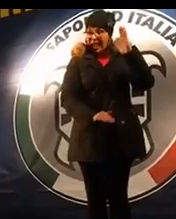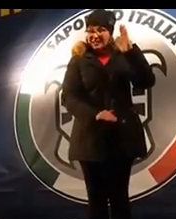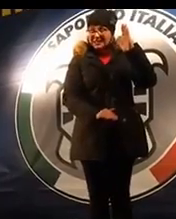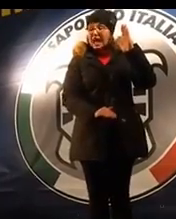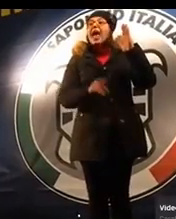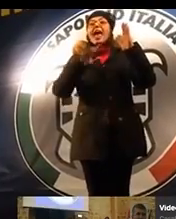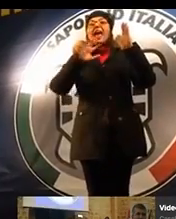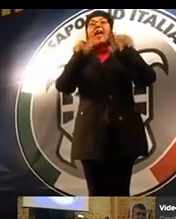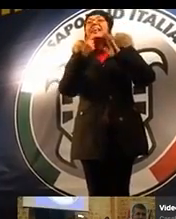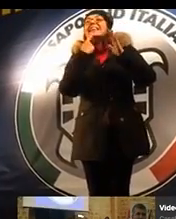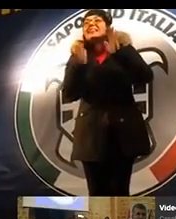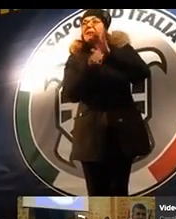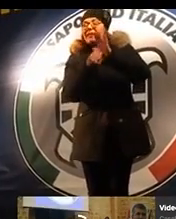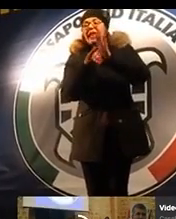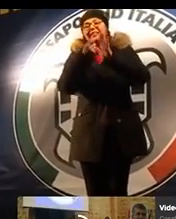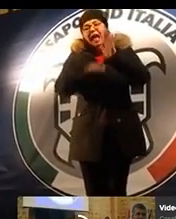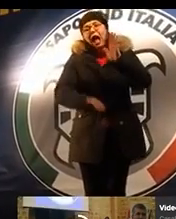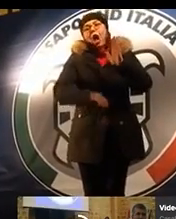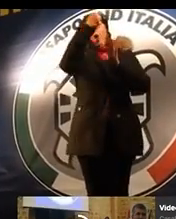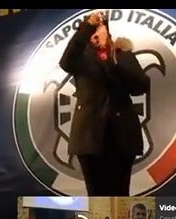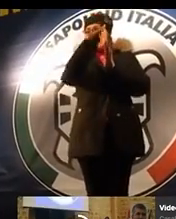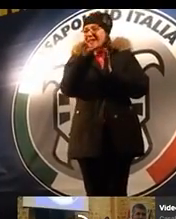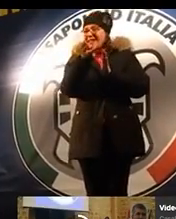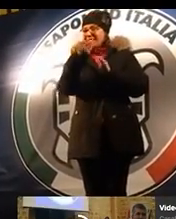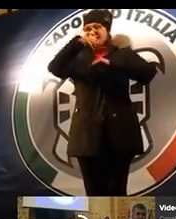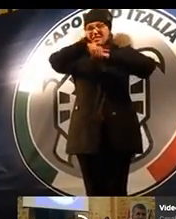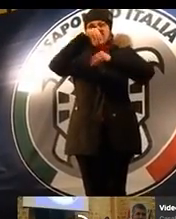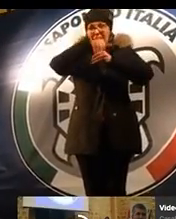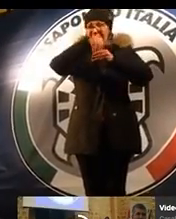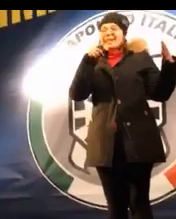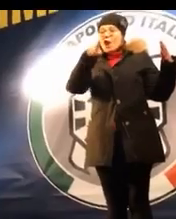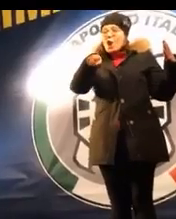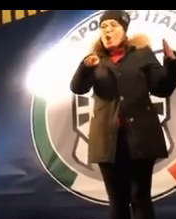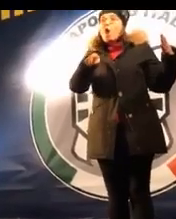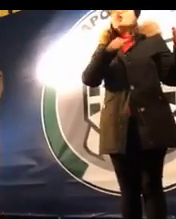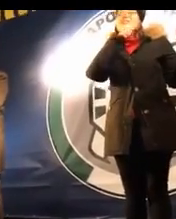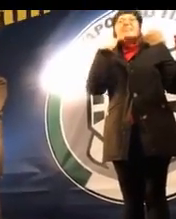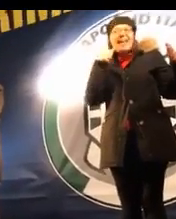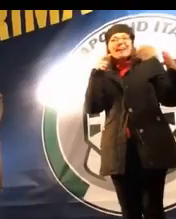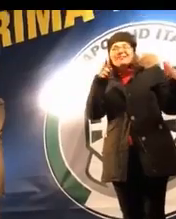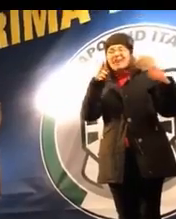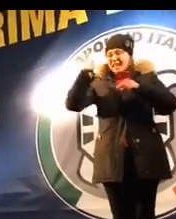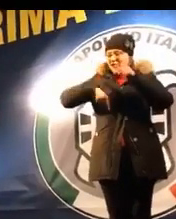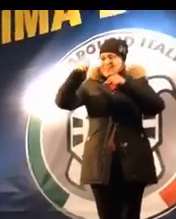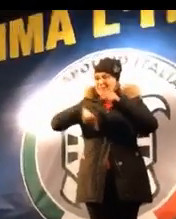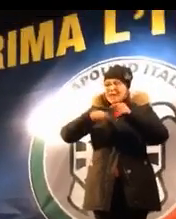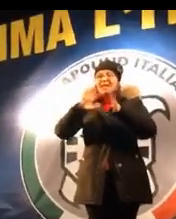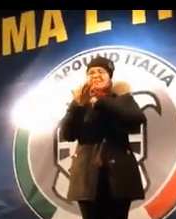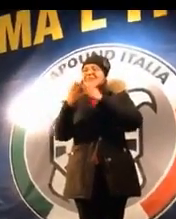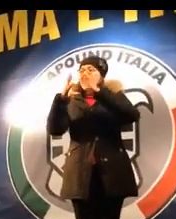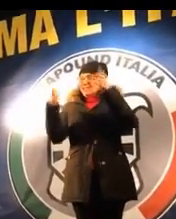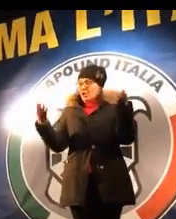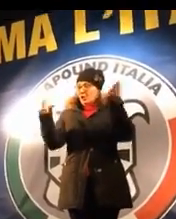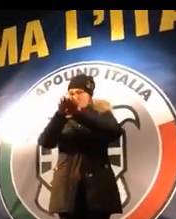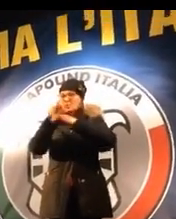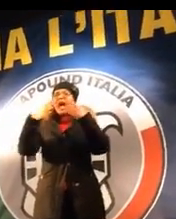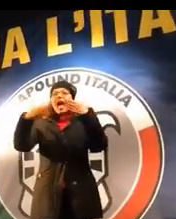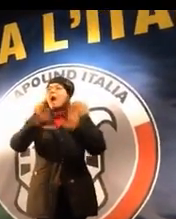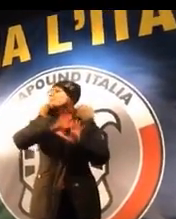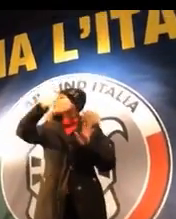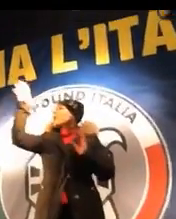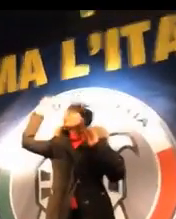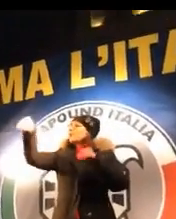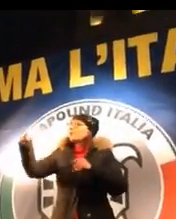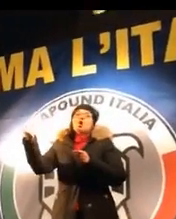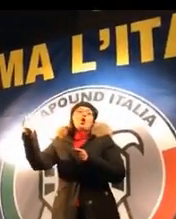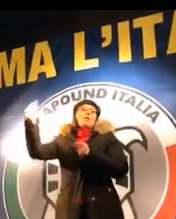nostri lavoratori, e uno stato sociale degno di questo nome, alzare le pensioni. Ecco perché dobbiamo tornare a stabilizzare i contratti e ad